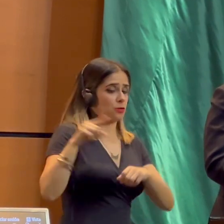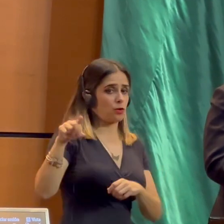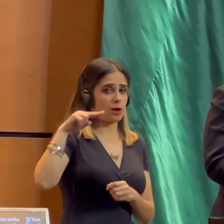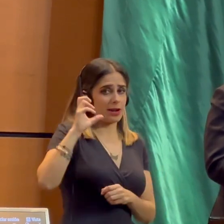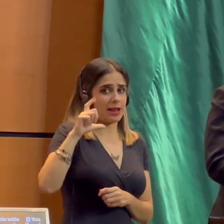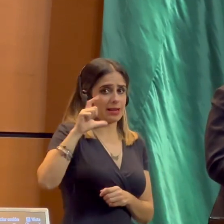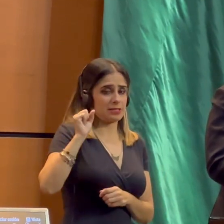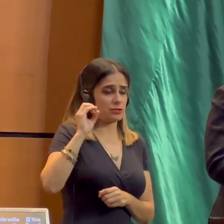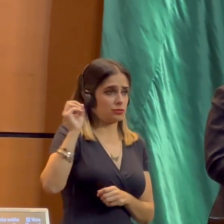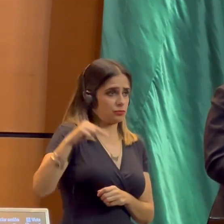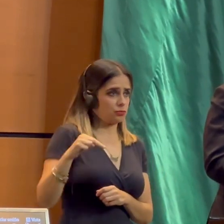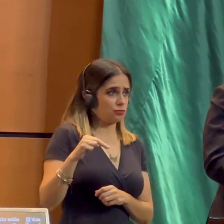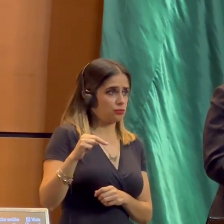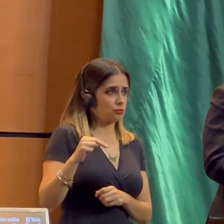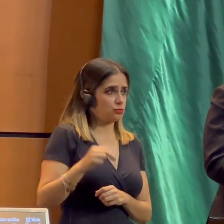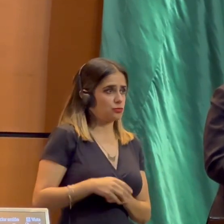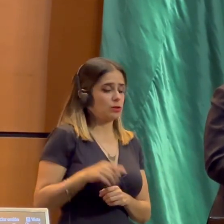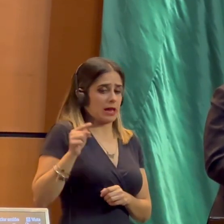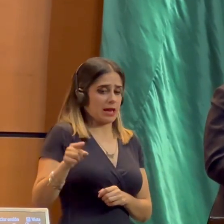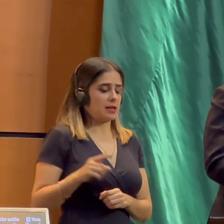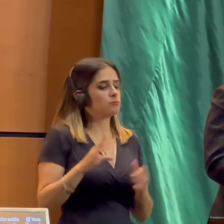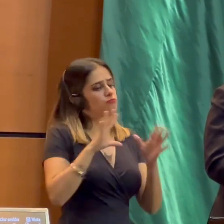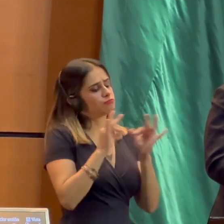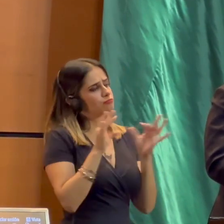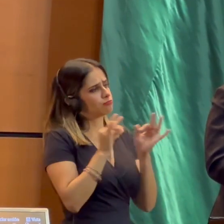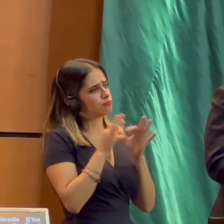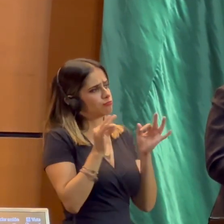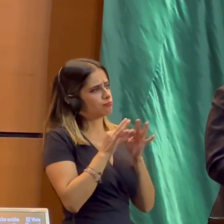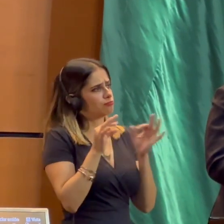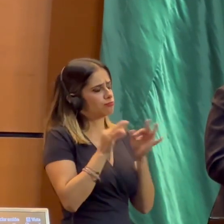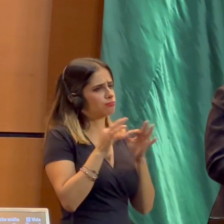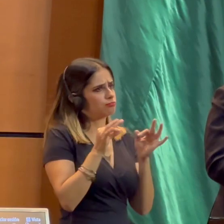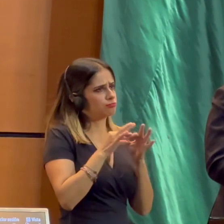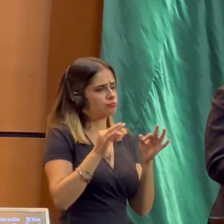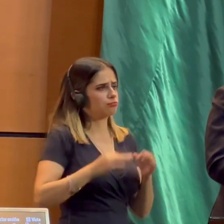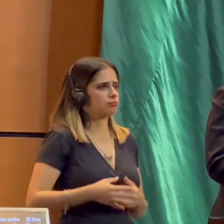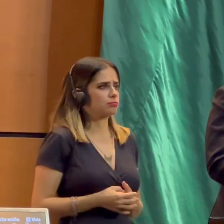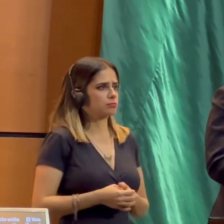何であるかという回答を出すと言われていました。